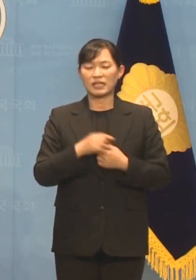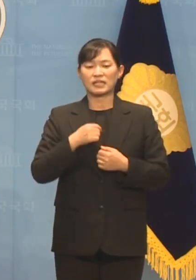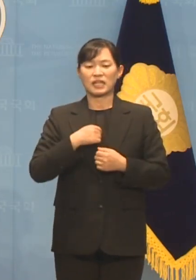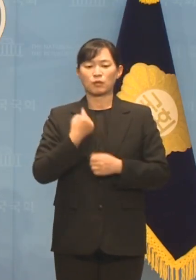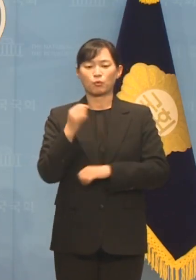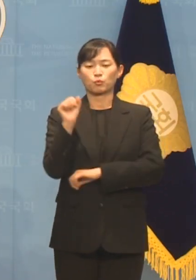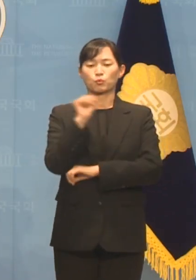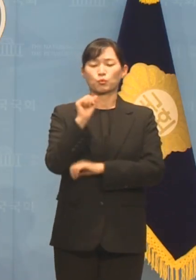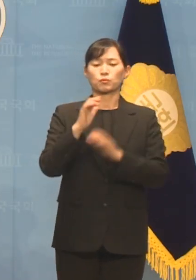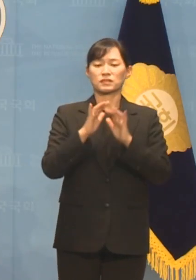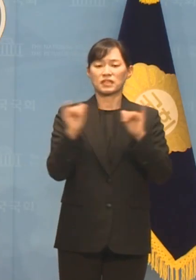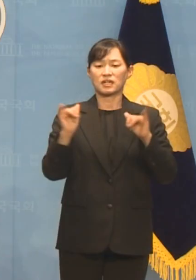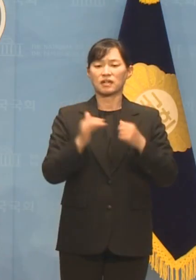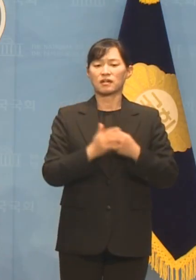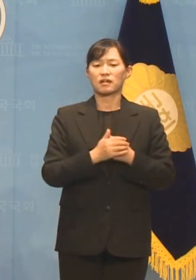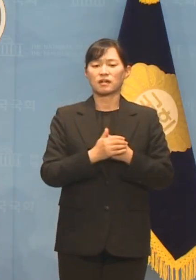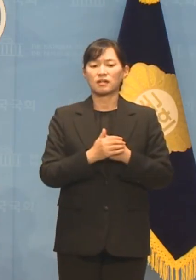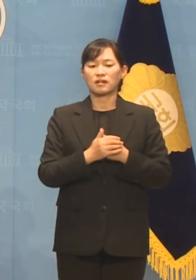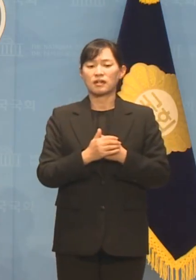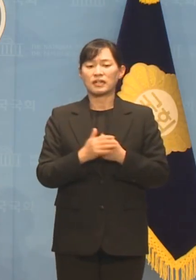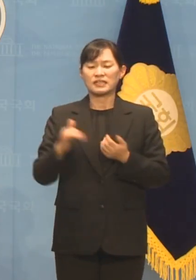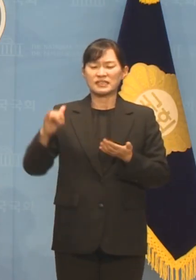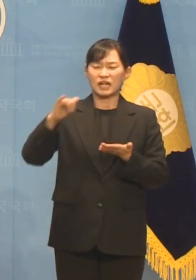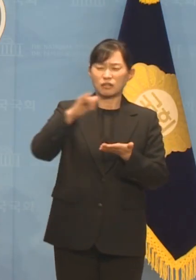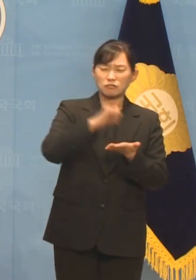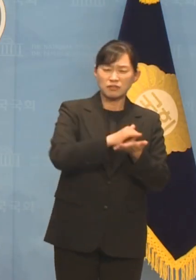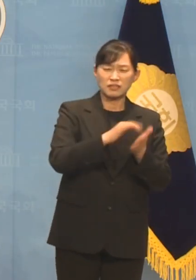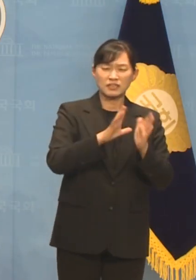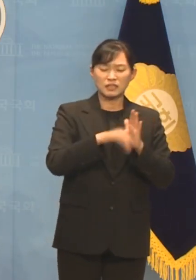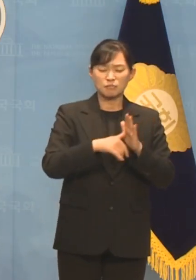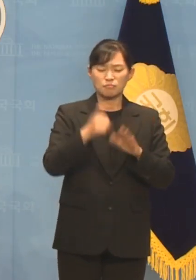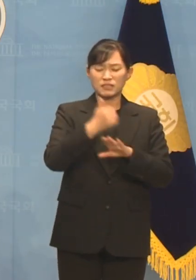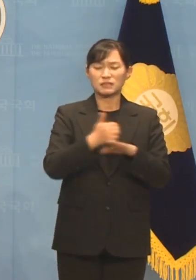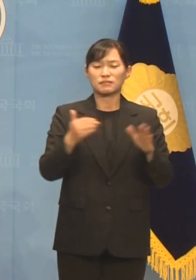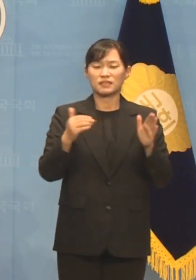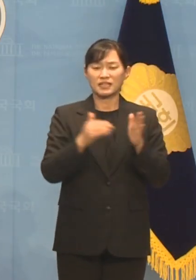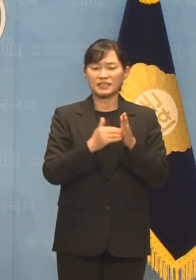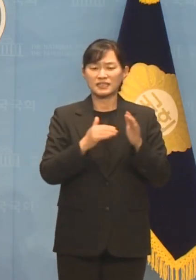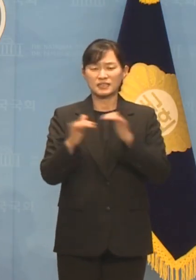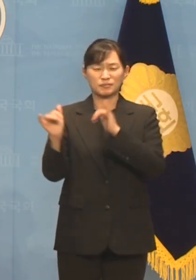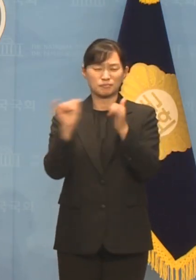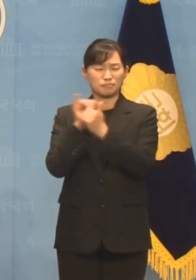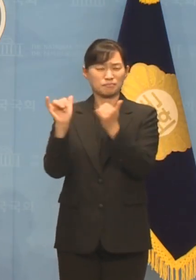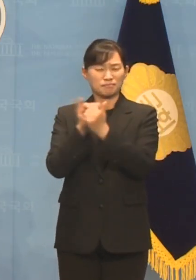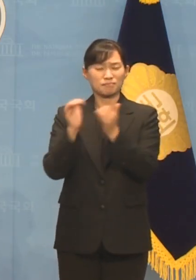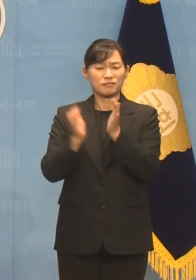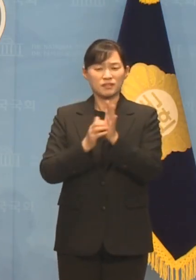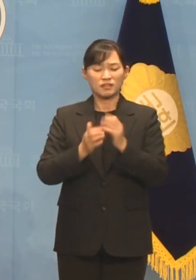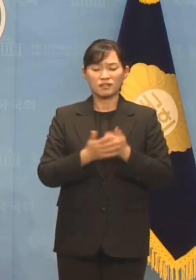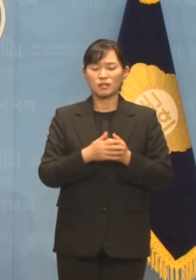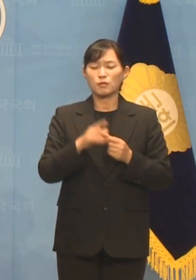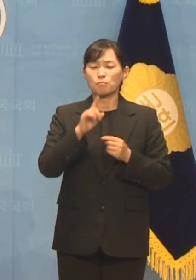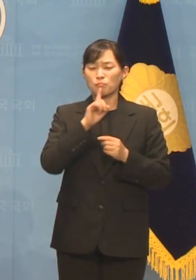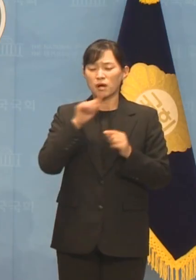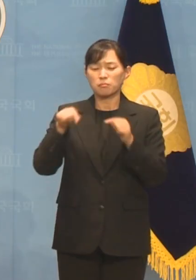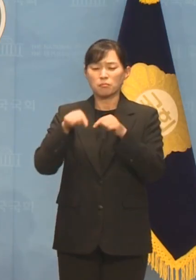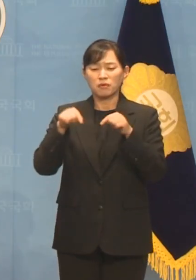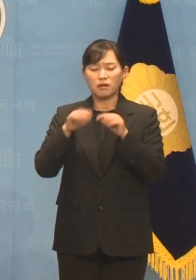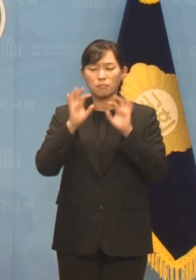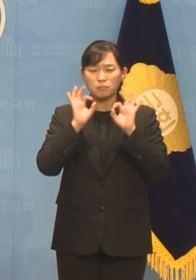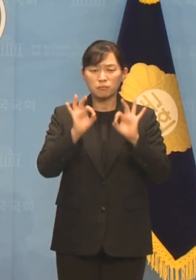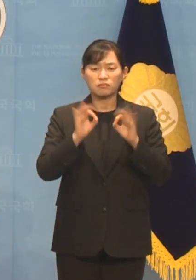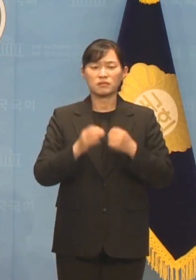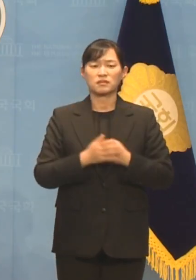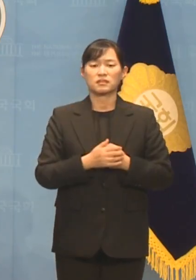간제탑 착륙할 주로 두고 마지막까지 교신, 무한 그날 녹취록엔 그 기사를